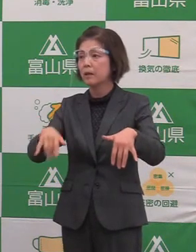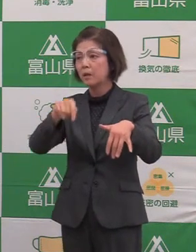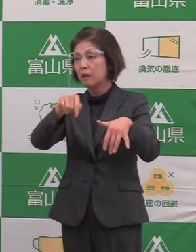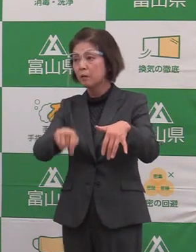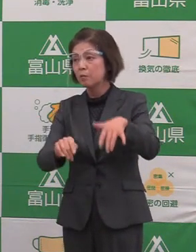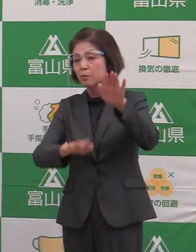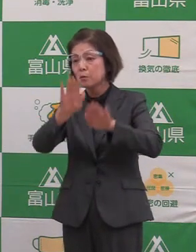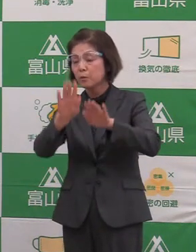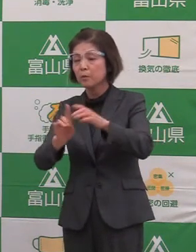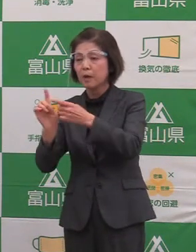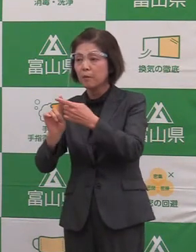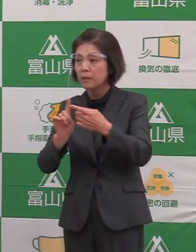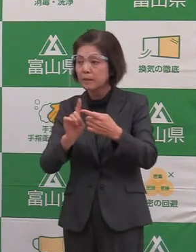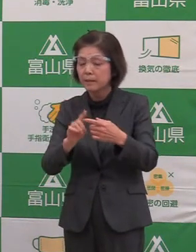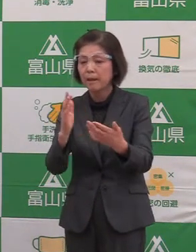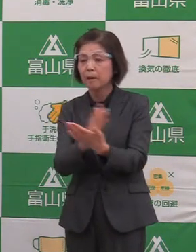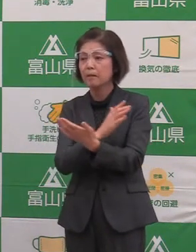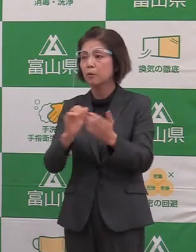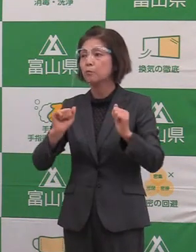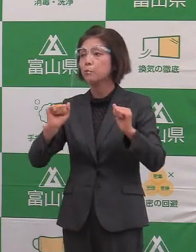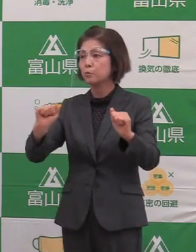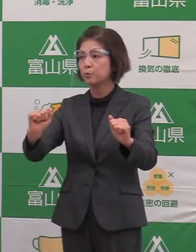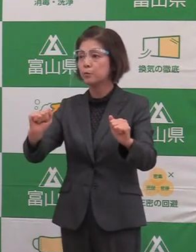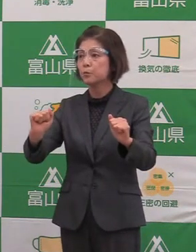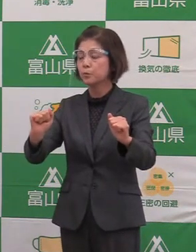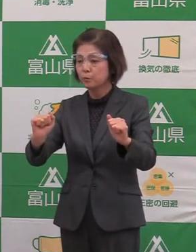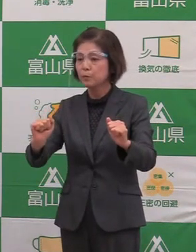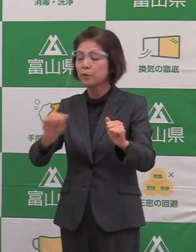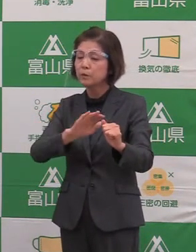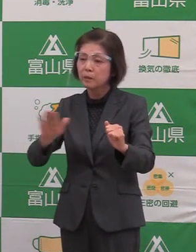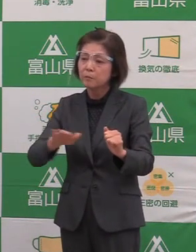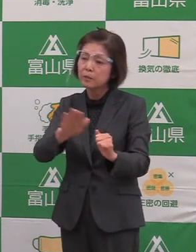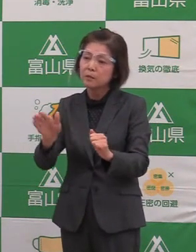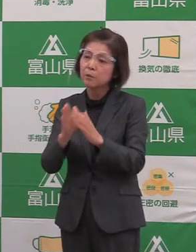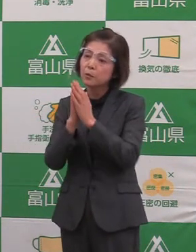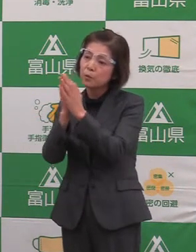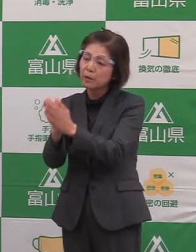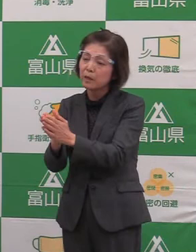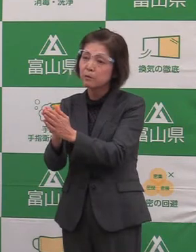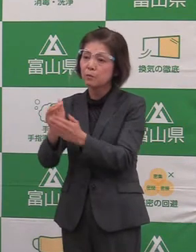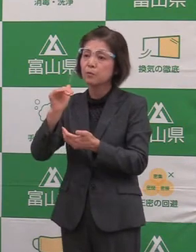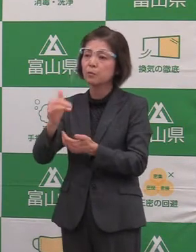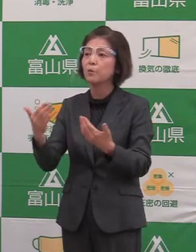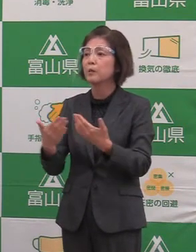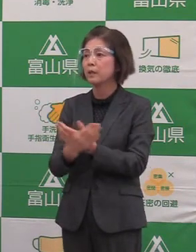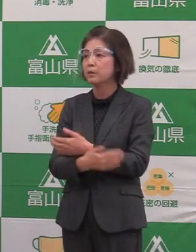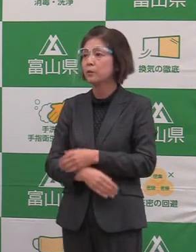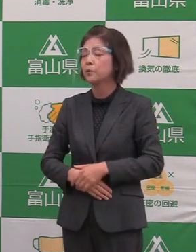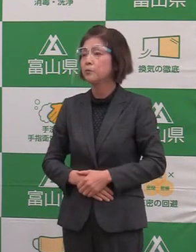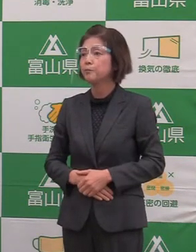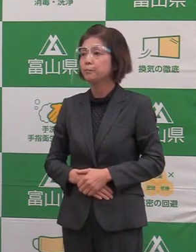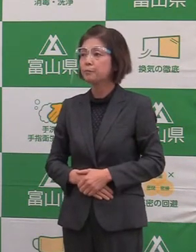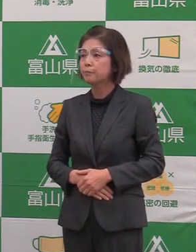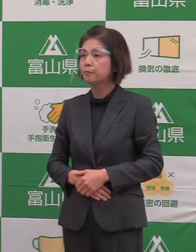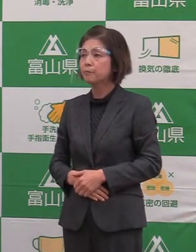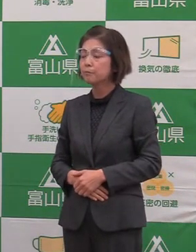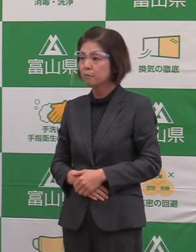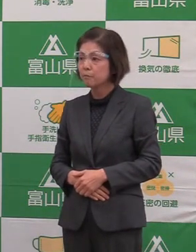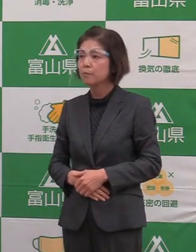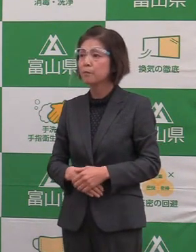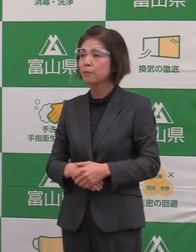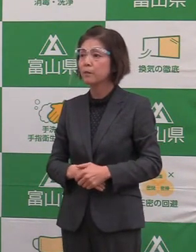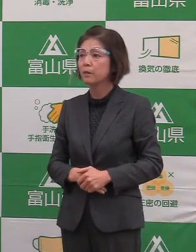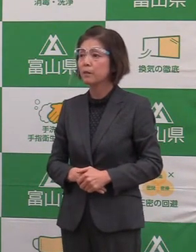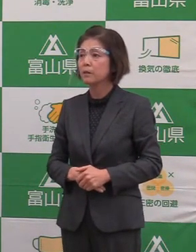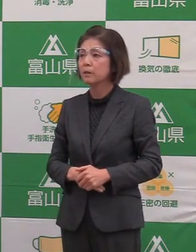断をして、それがお願いをすることになると思います。 その適用していたものがし